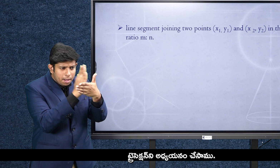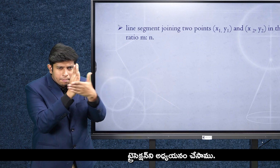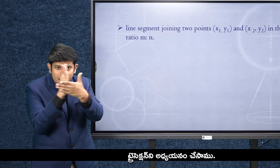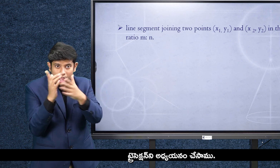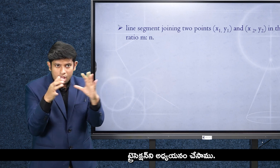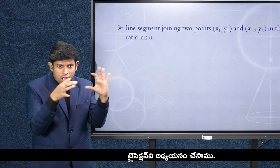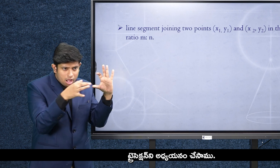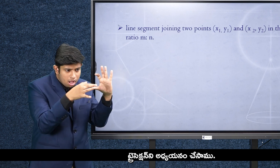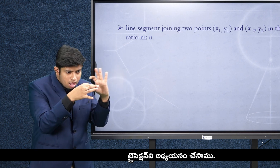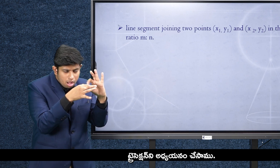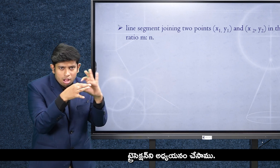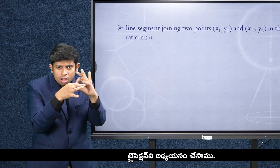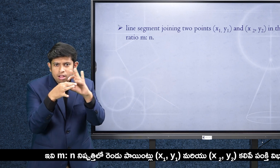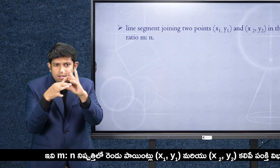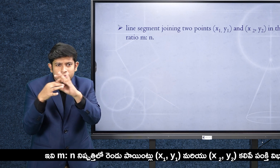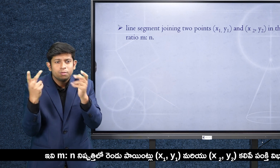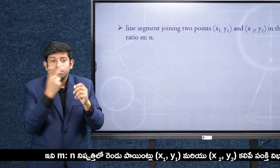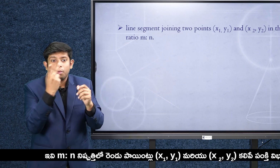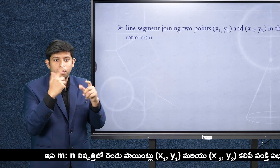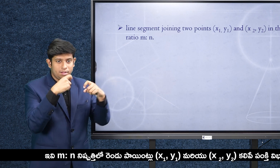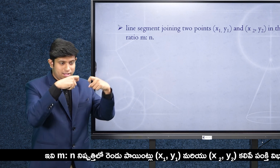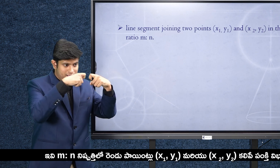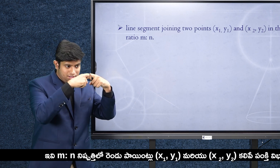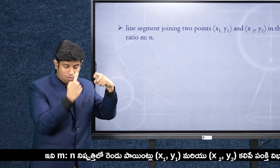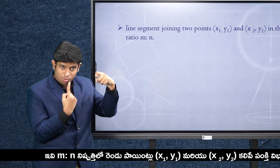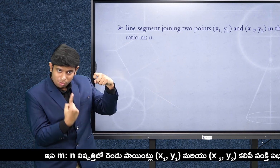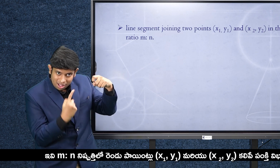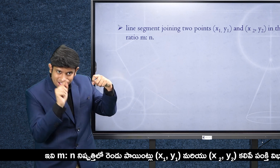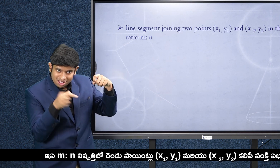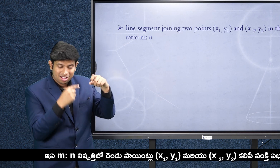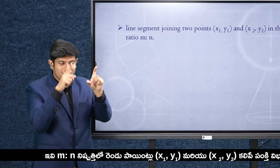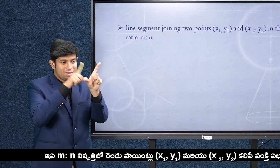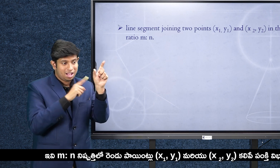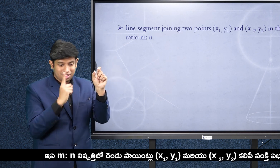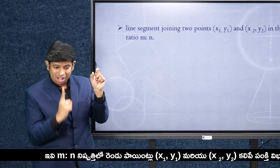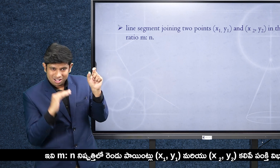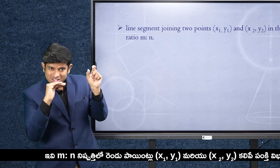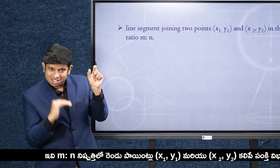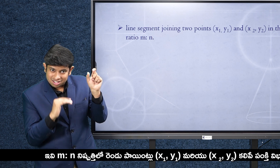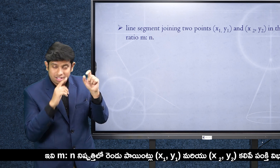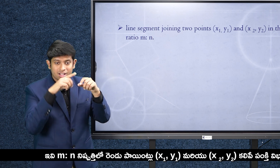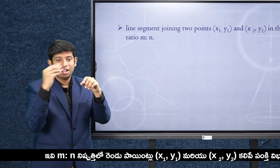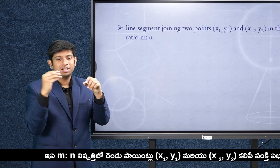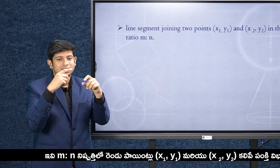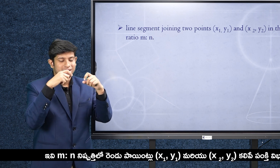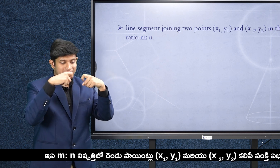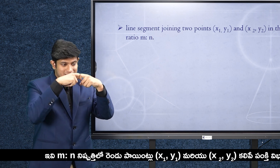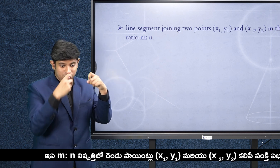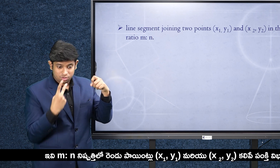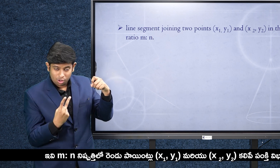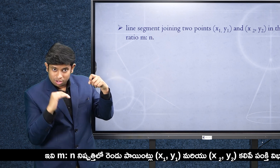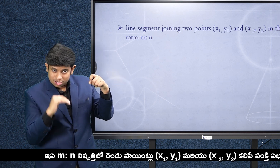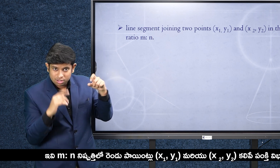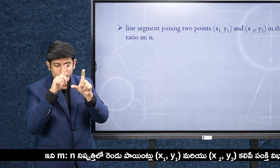అధ్యయనం చేశాము ఇవి mn నిష్పత్తిలో రెండు పాయింట్లు x1